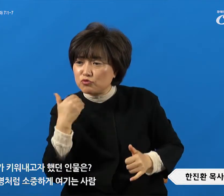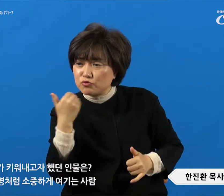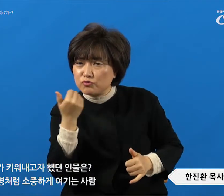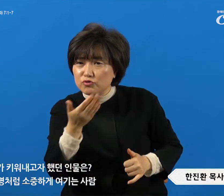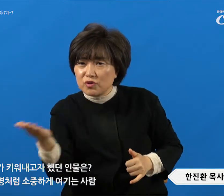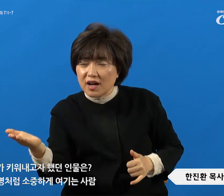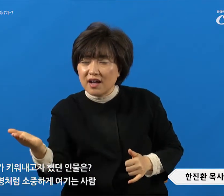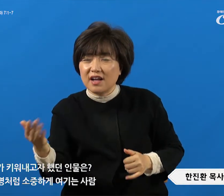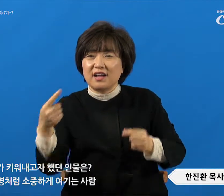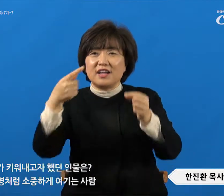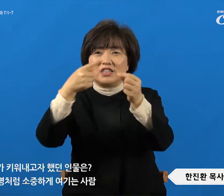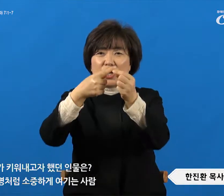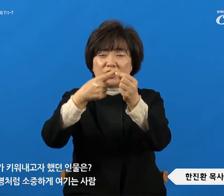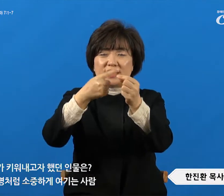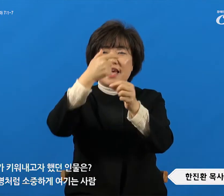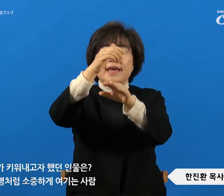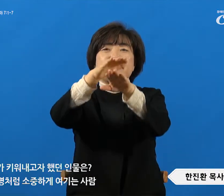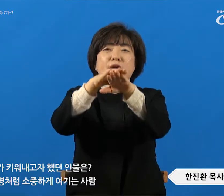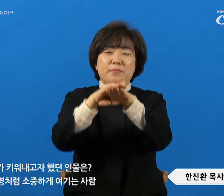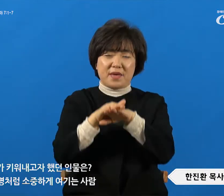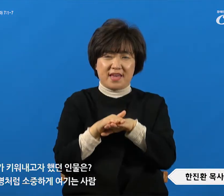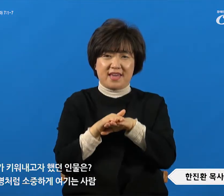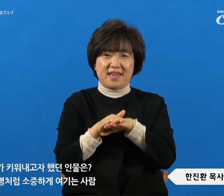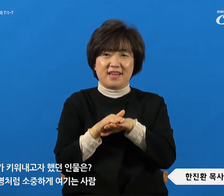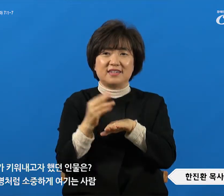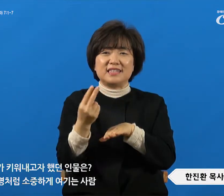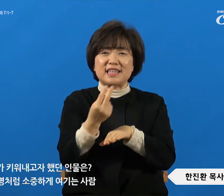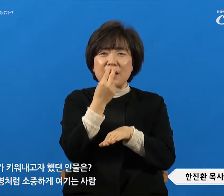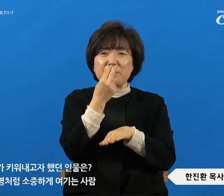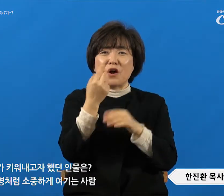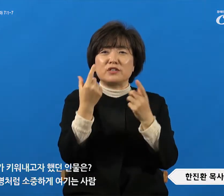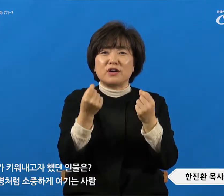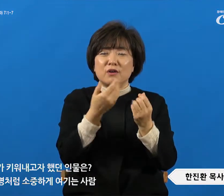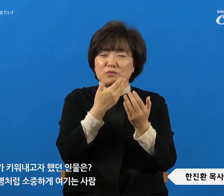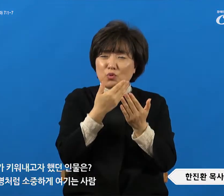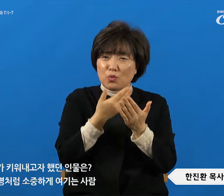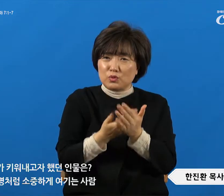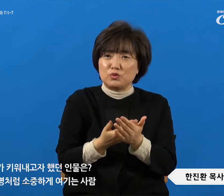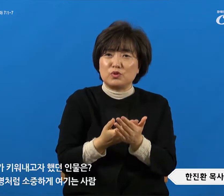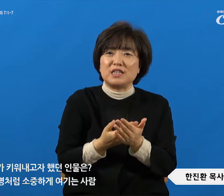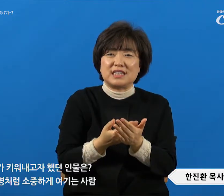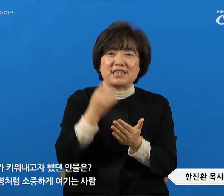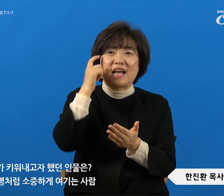첫째는 예배를 생명처럼 소중하게 여기는 사람입니다.